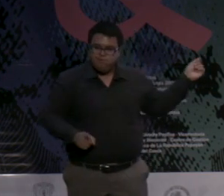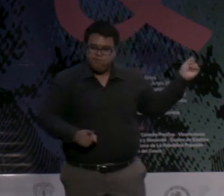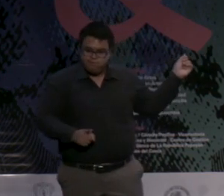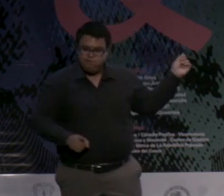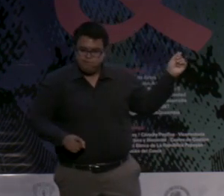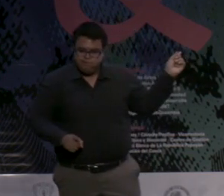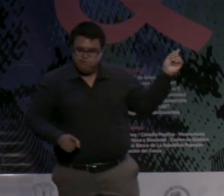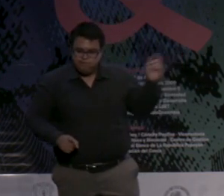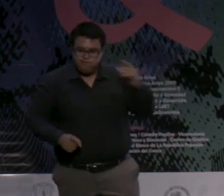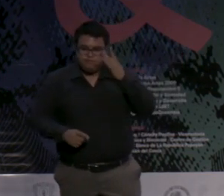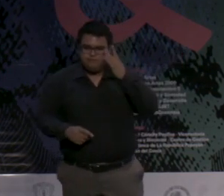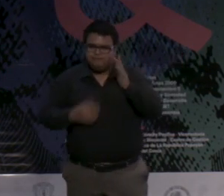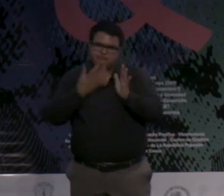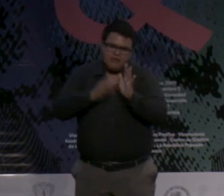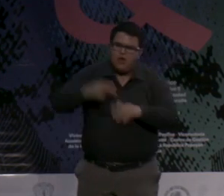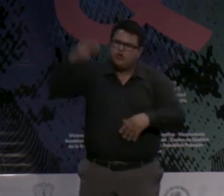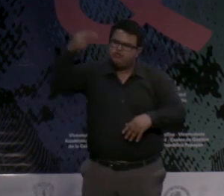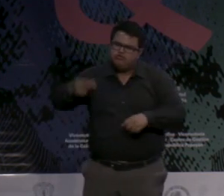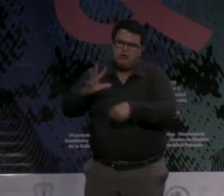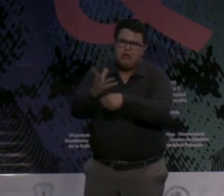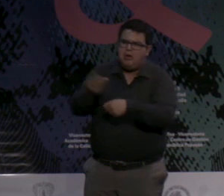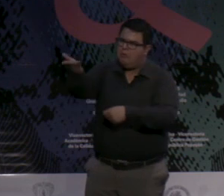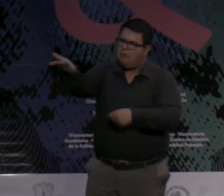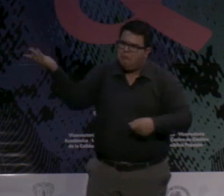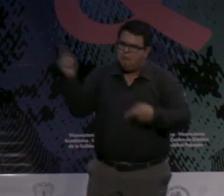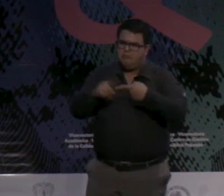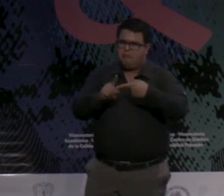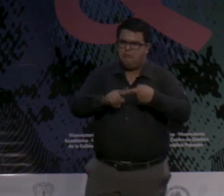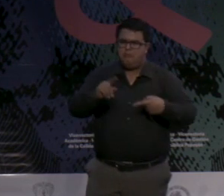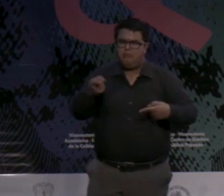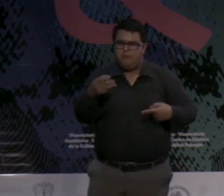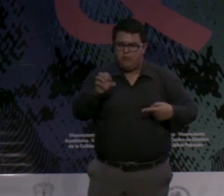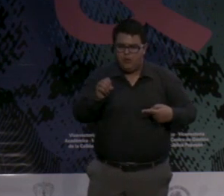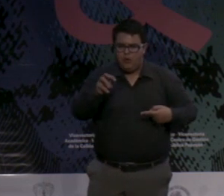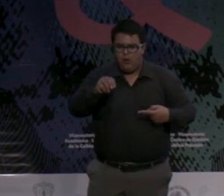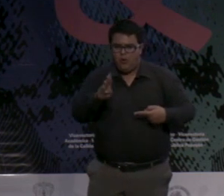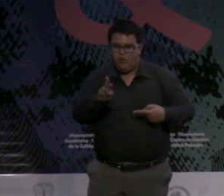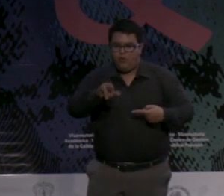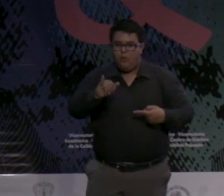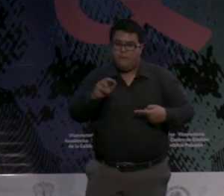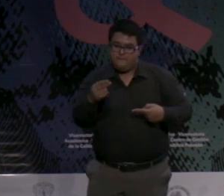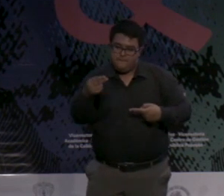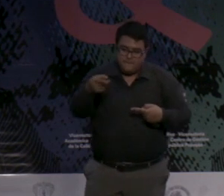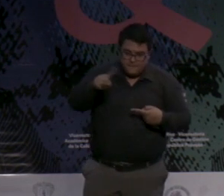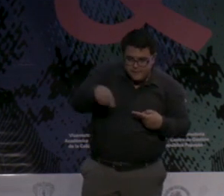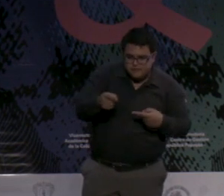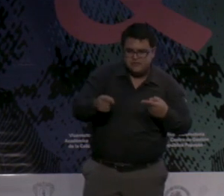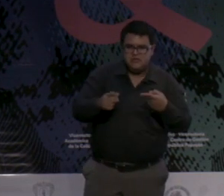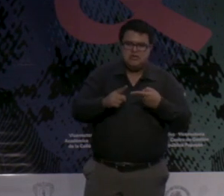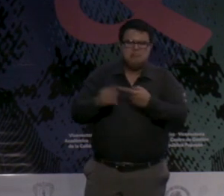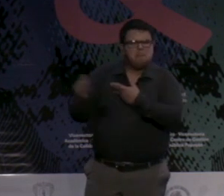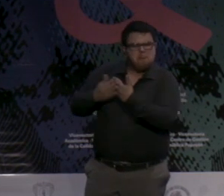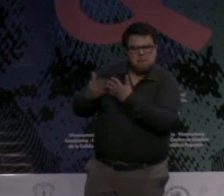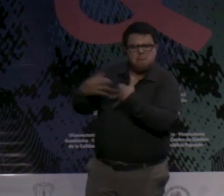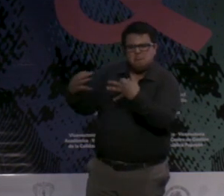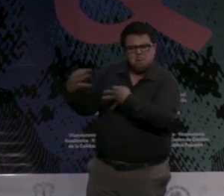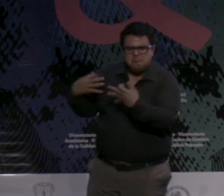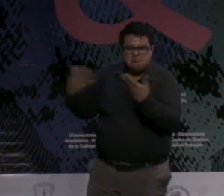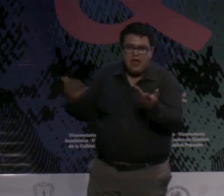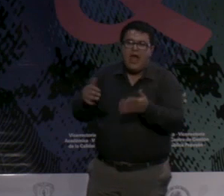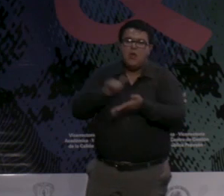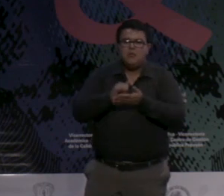Mientras otros historiadores del arte, como por ejemplo Ernst Gombrich, nos dicen lo que pasaba en las pinturas en las cavernas de